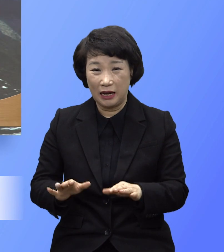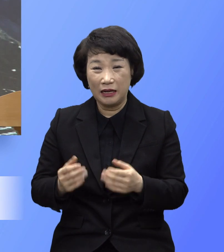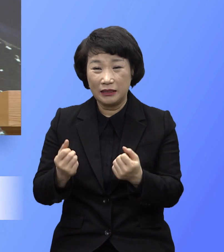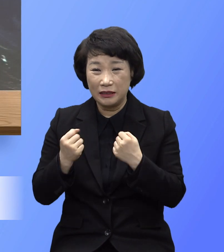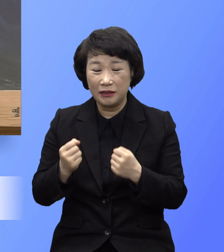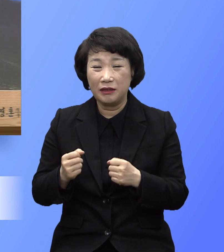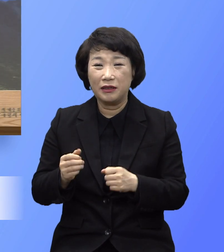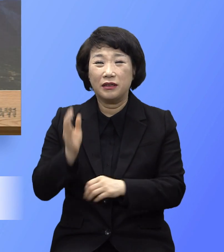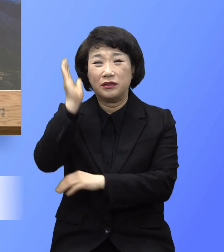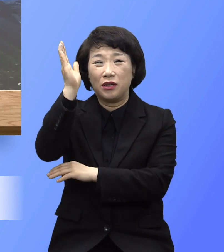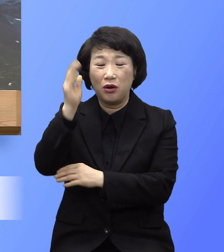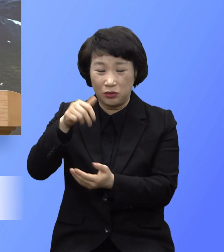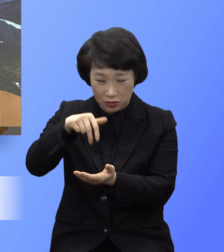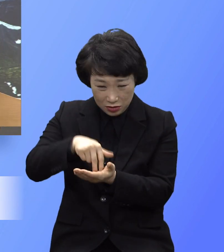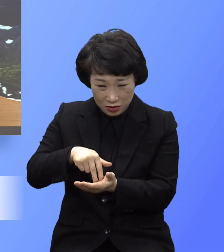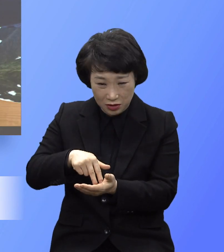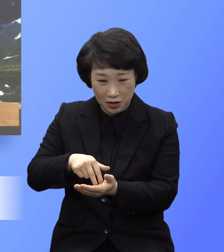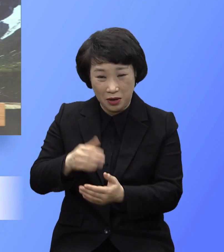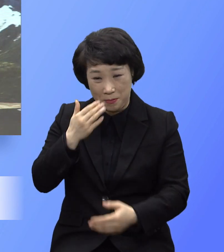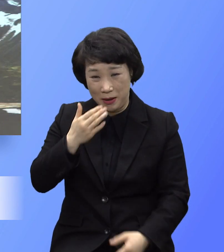수 있다면